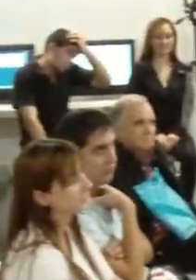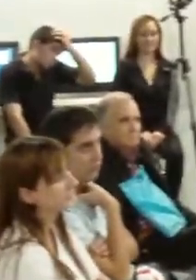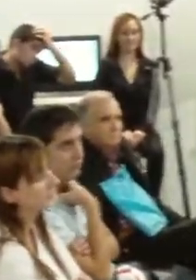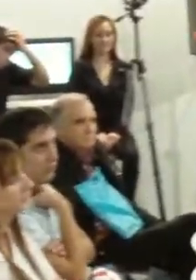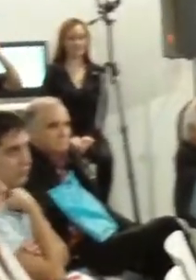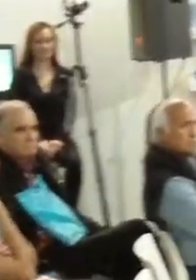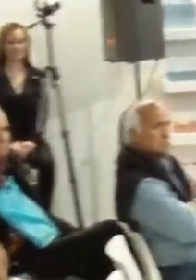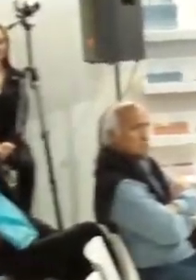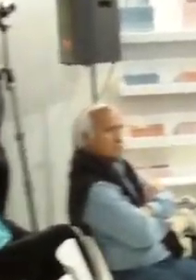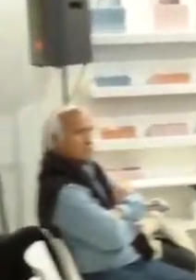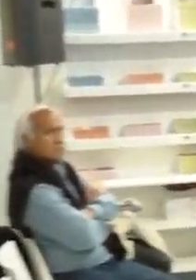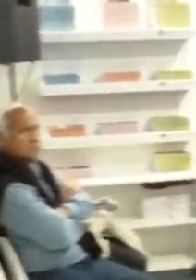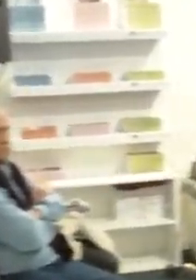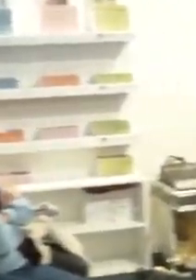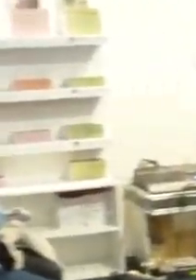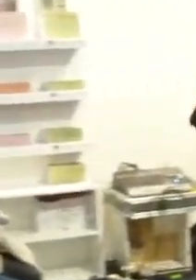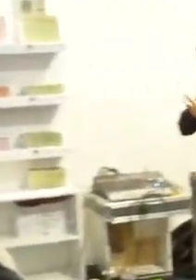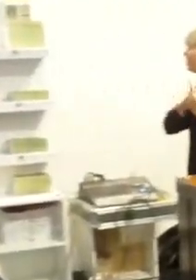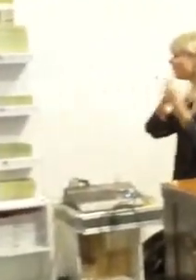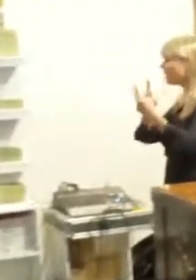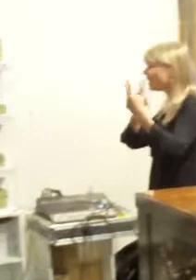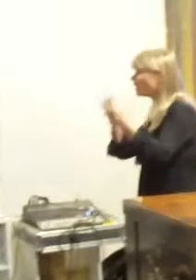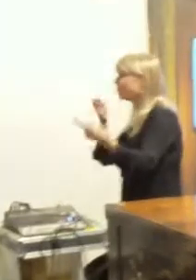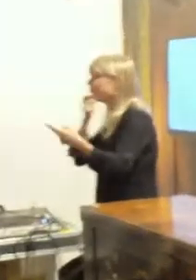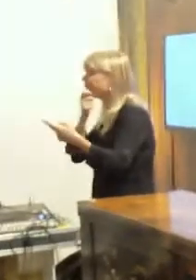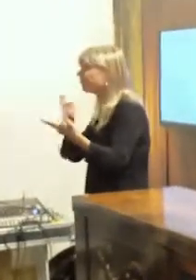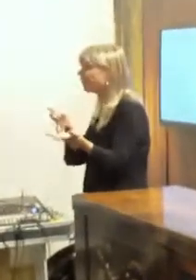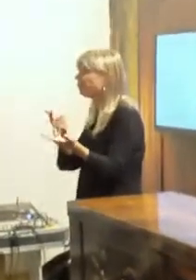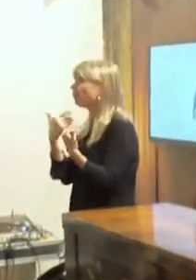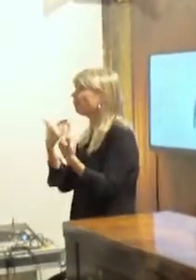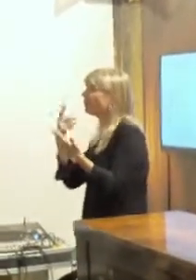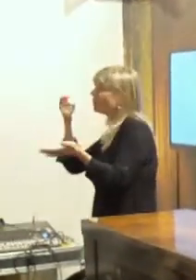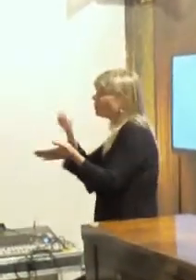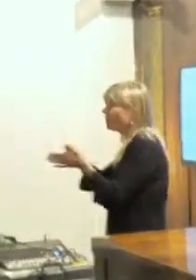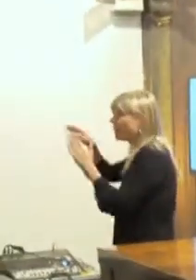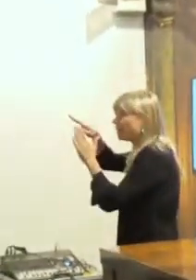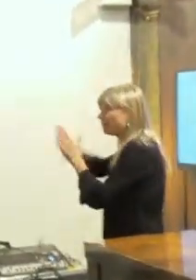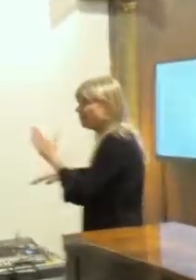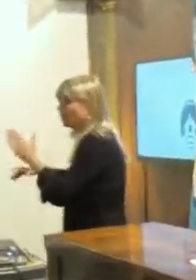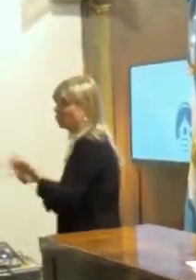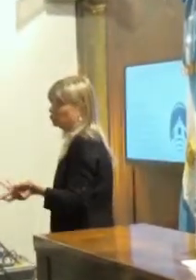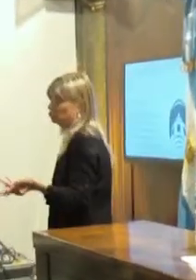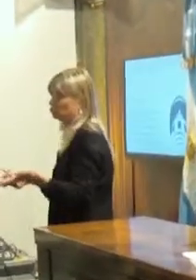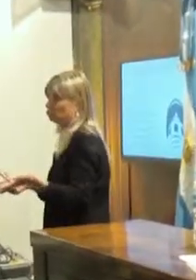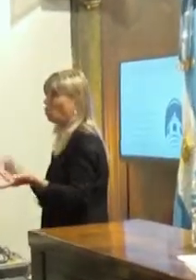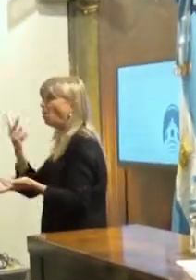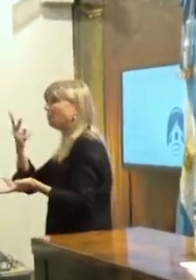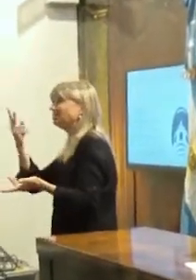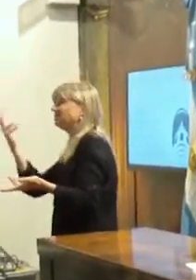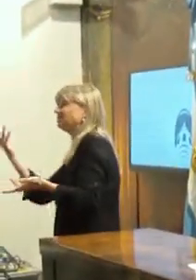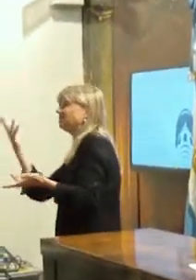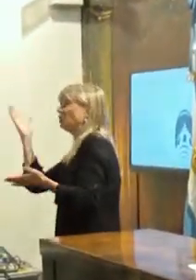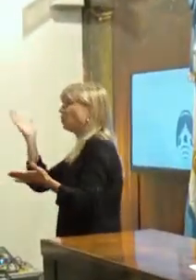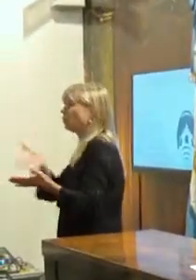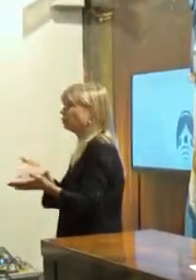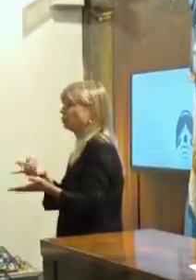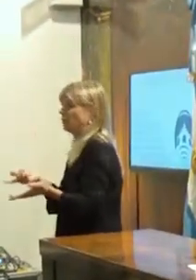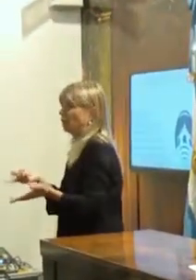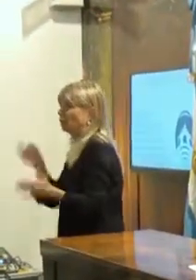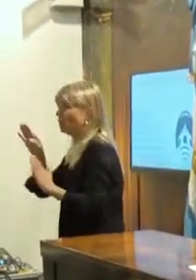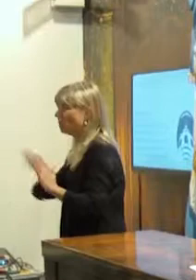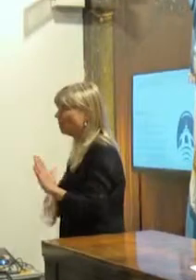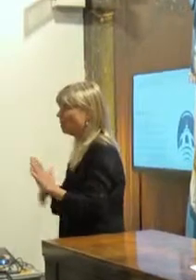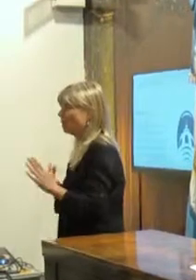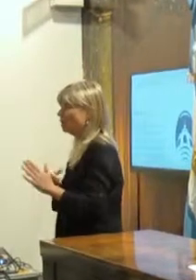que compre 40 viajes, pueda pagar un 25% menos. O sea, que haya